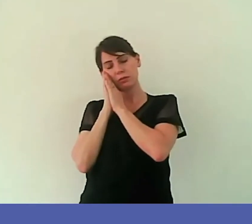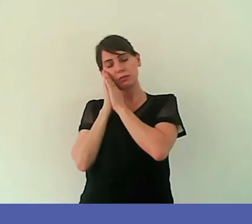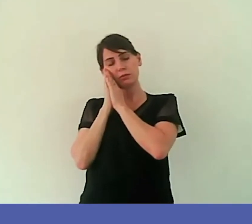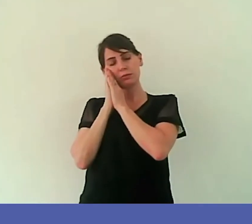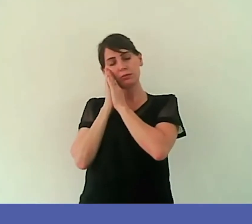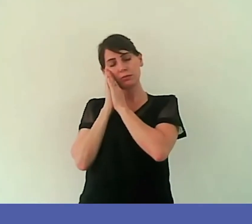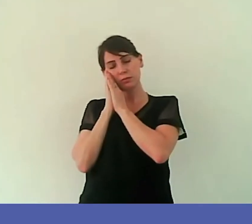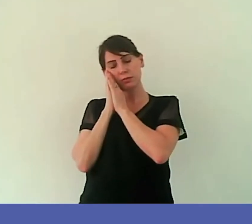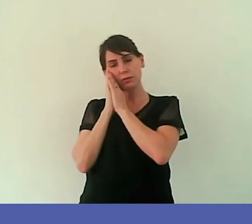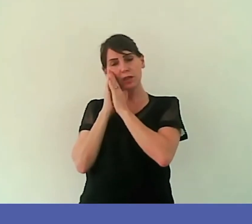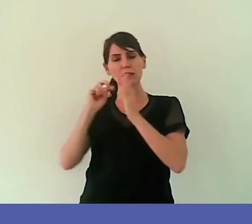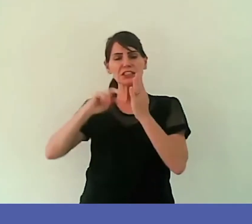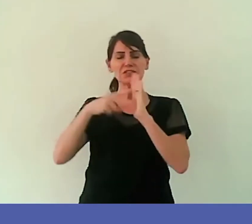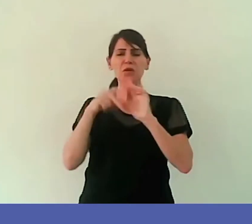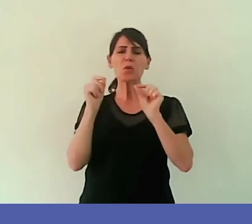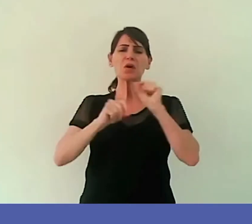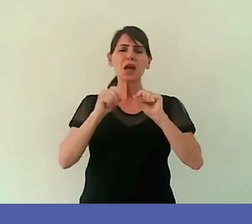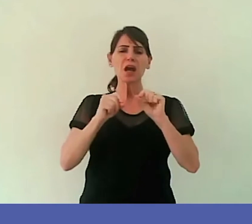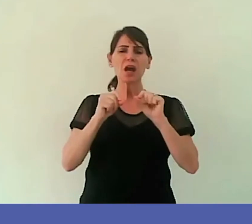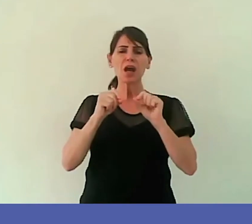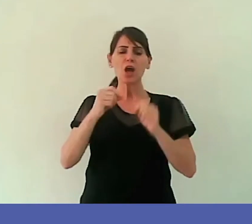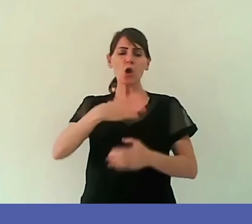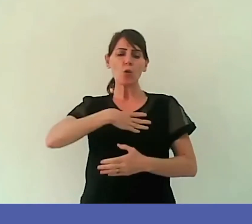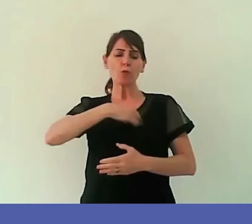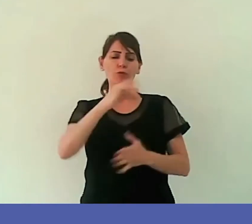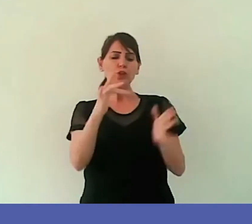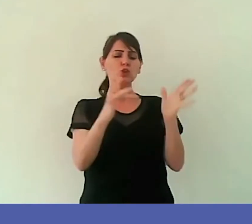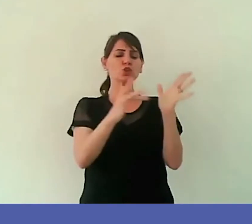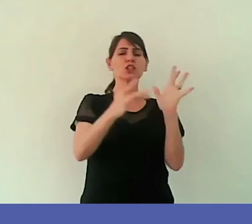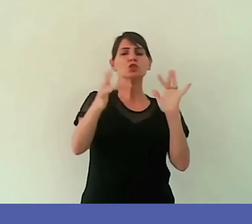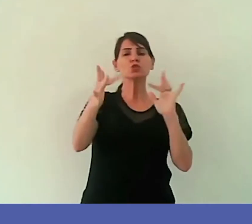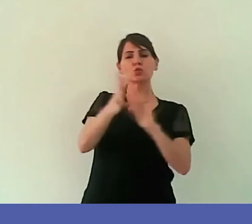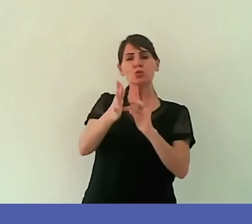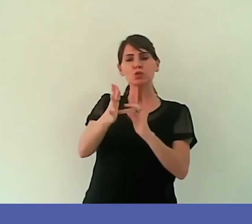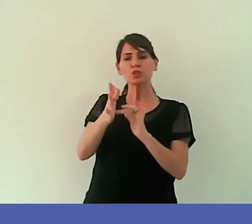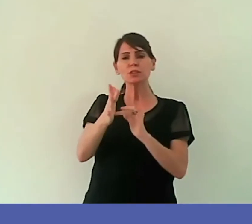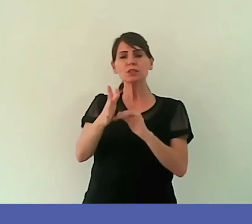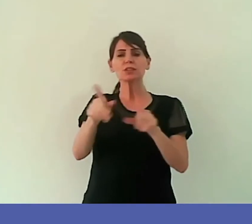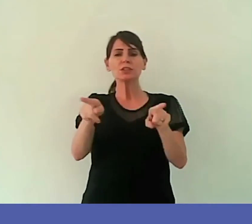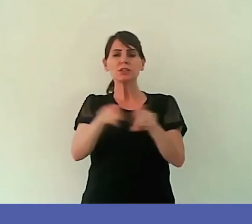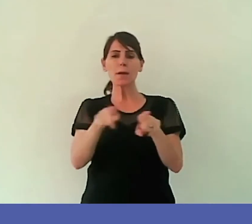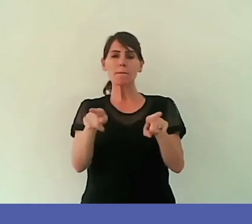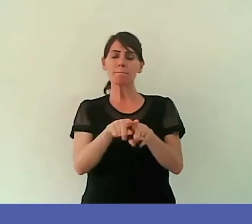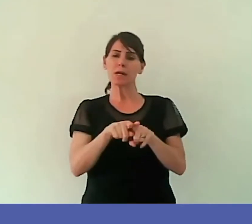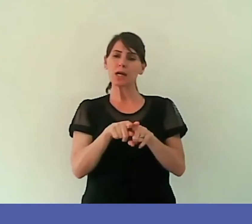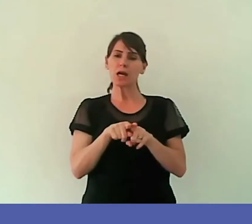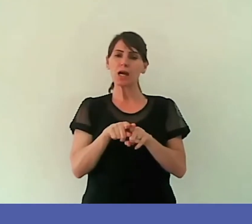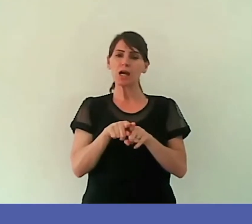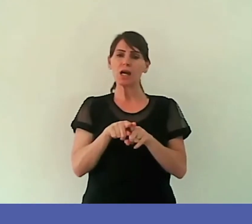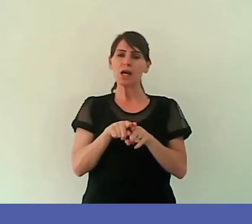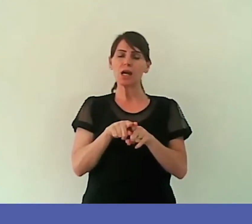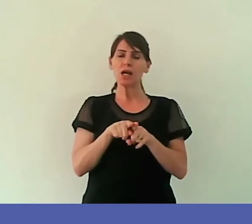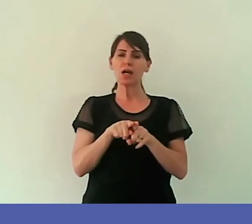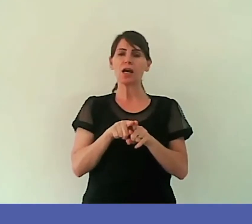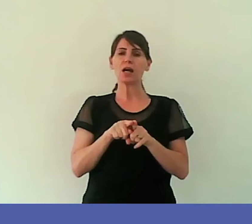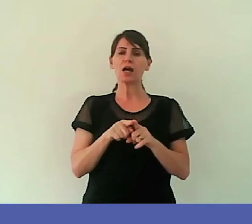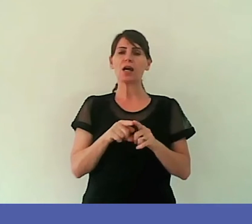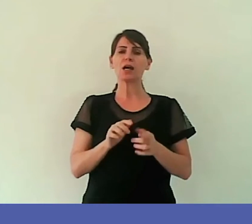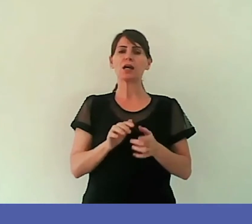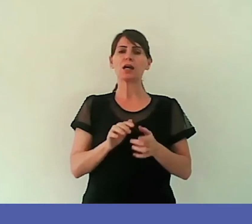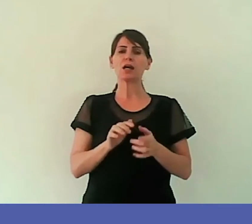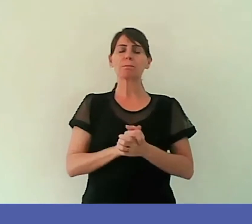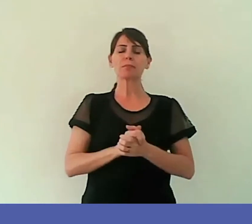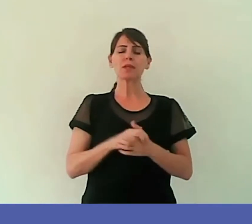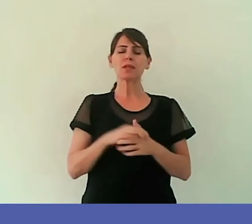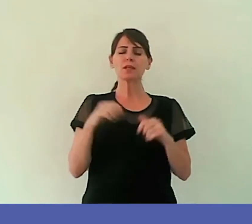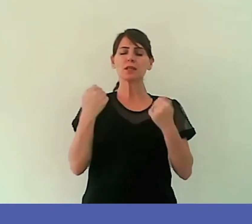significa, irmãos, que o seu filho Jesus Cristo também teria de cair num